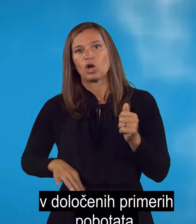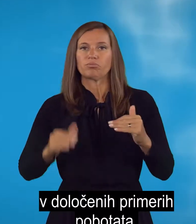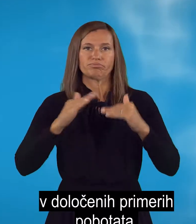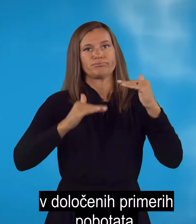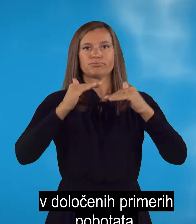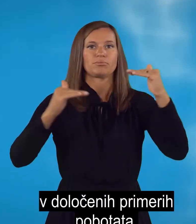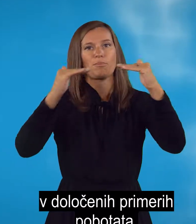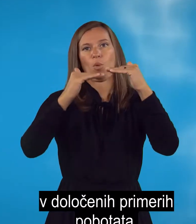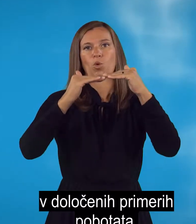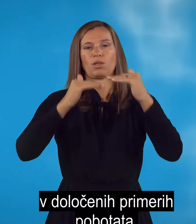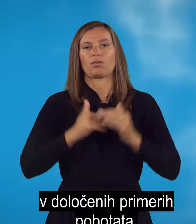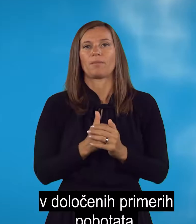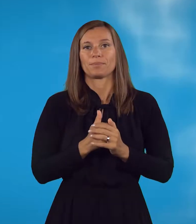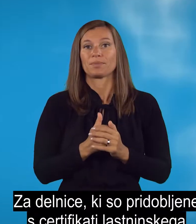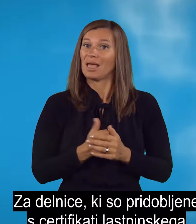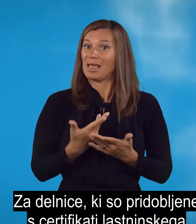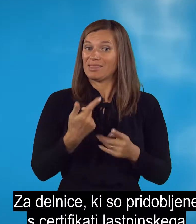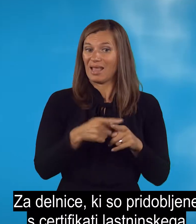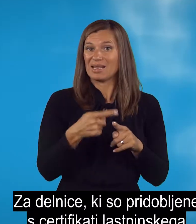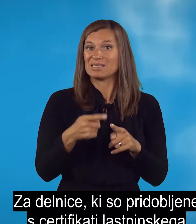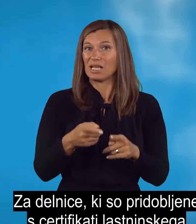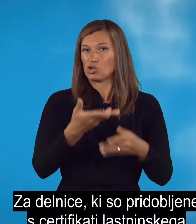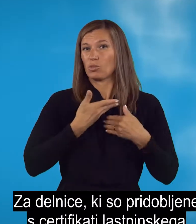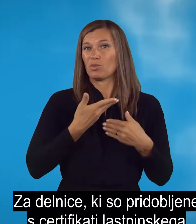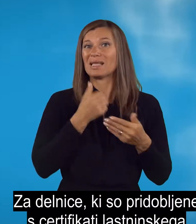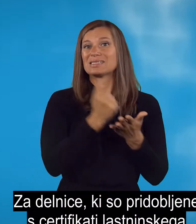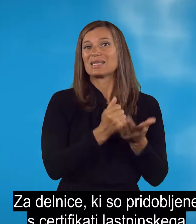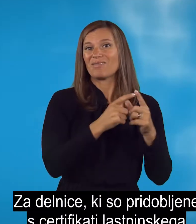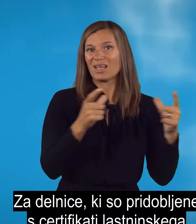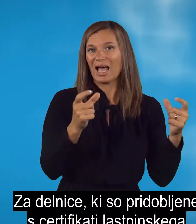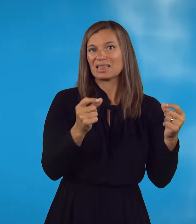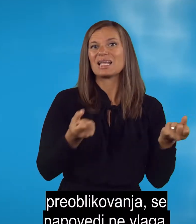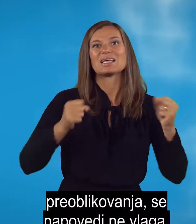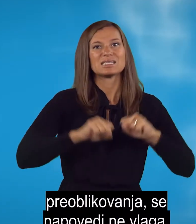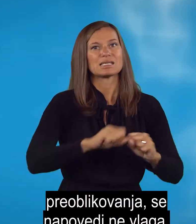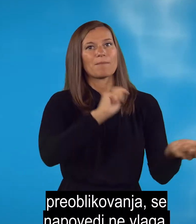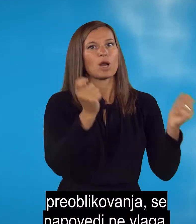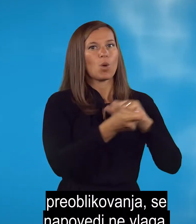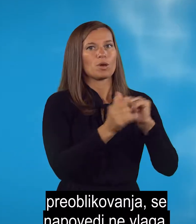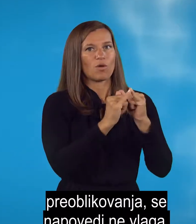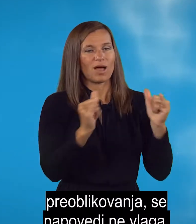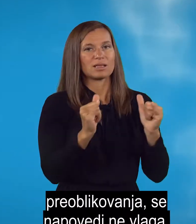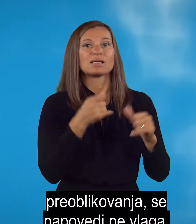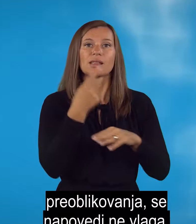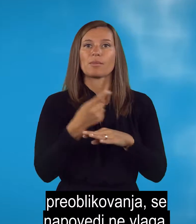pobotata. Za delnice, ki so pridobljene s certifikati lastninskega preoblikovanja, se napovedi ne